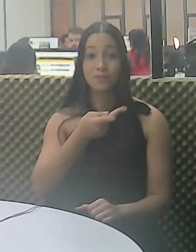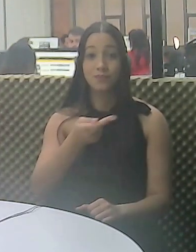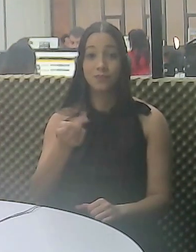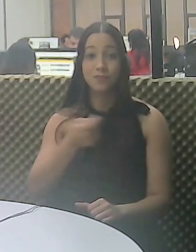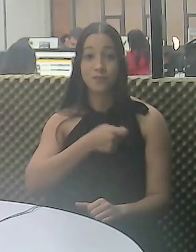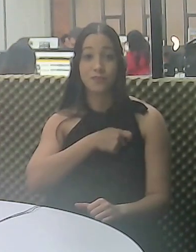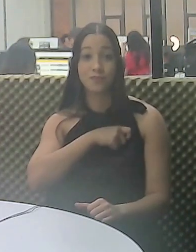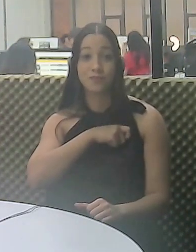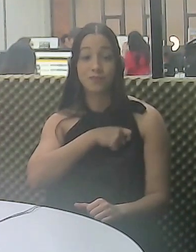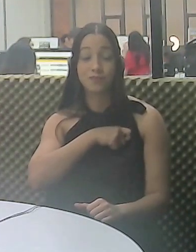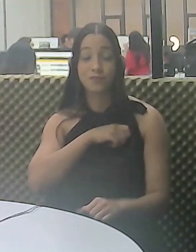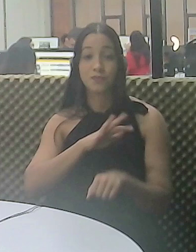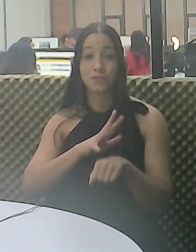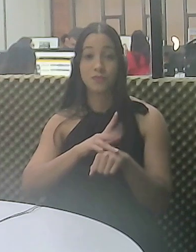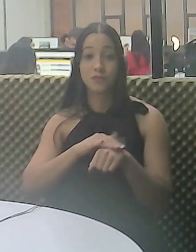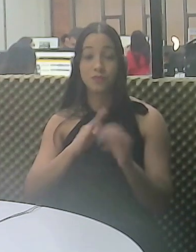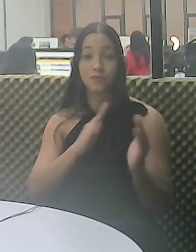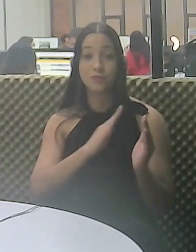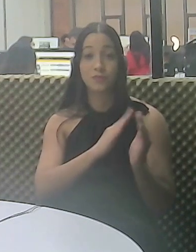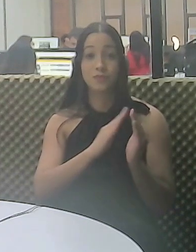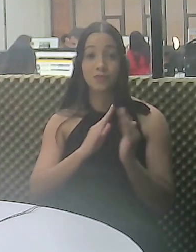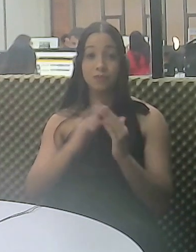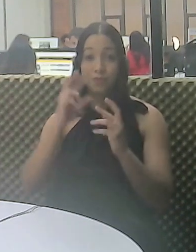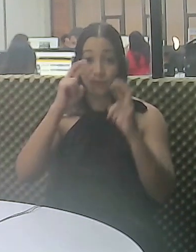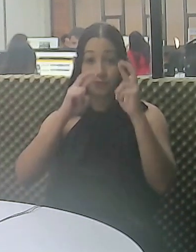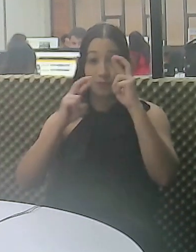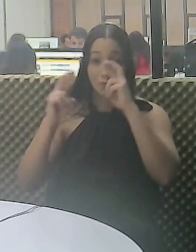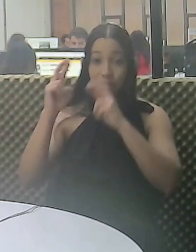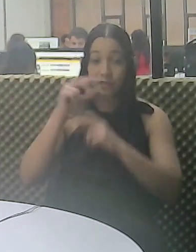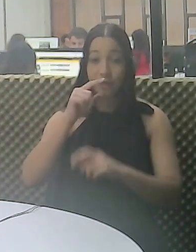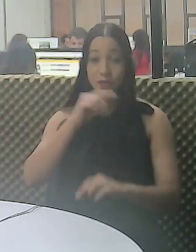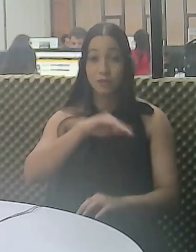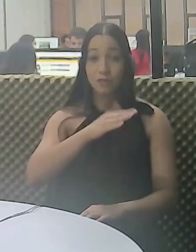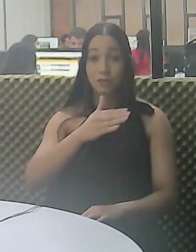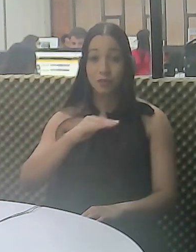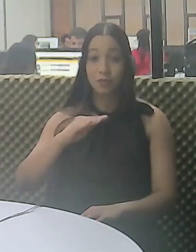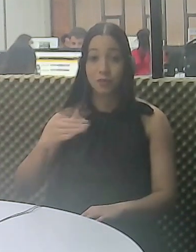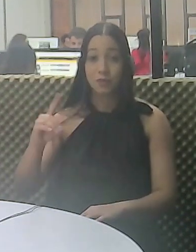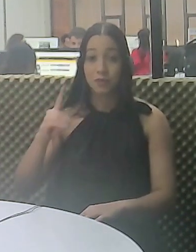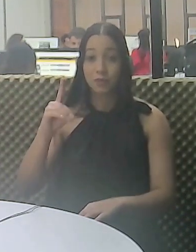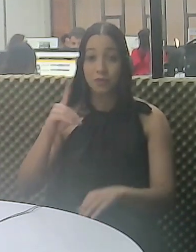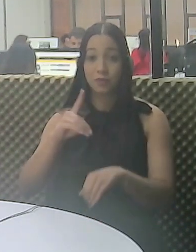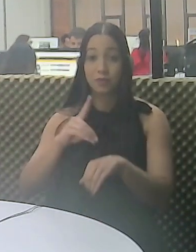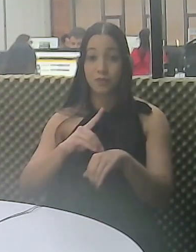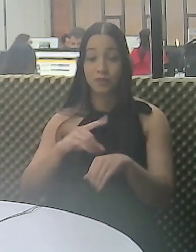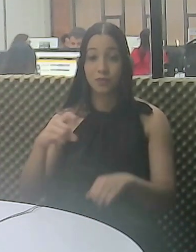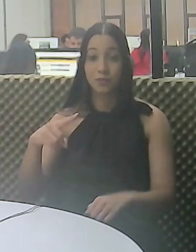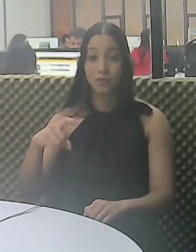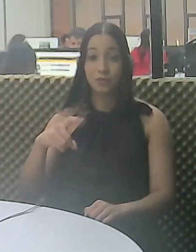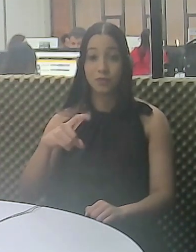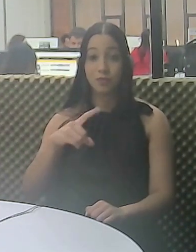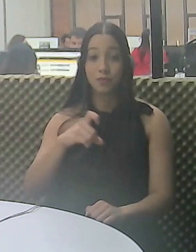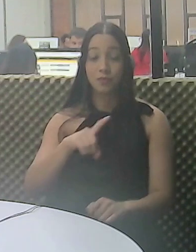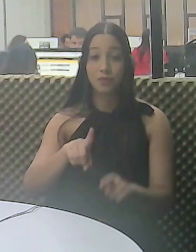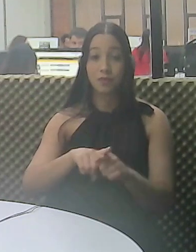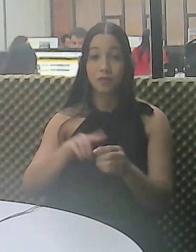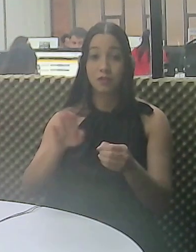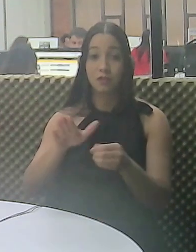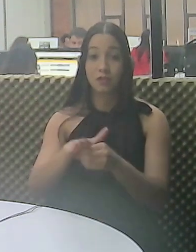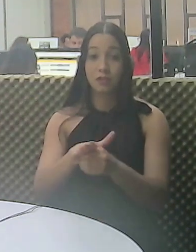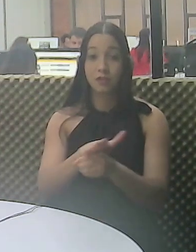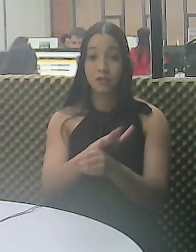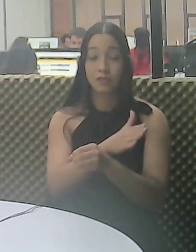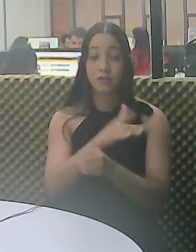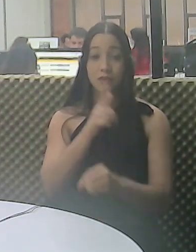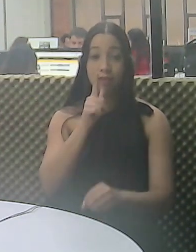agentes de endemias às casas para vistoria de possíveis criadouros e focos de larvas do mosquito, além de vedação correta de